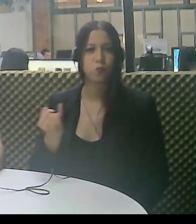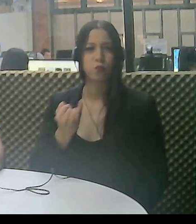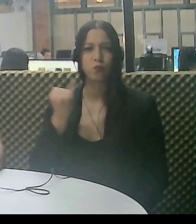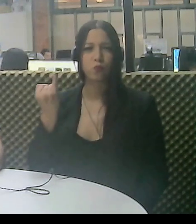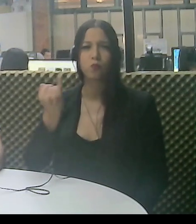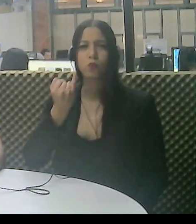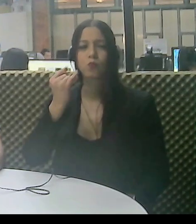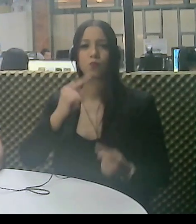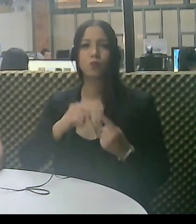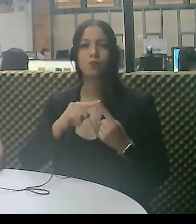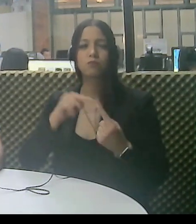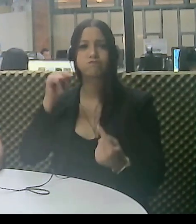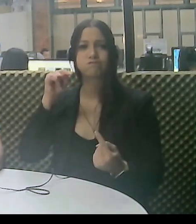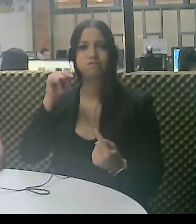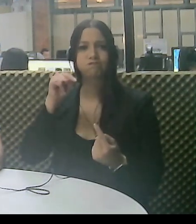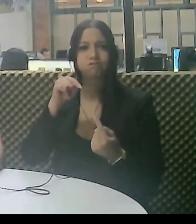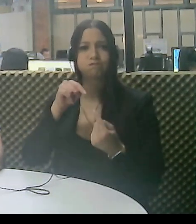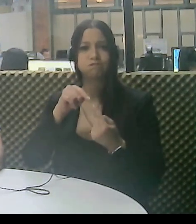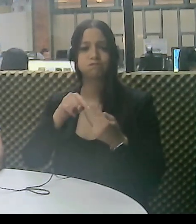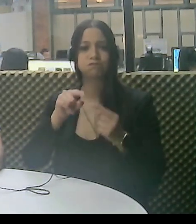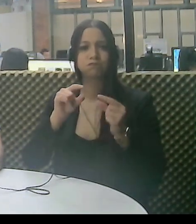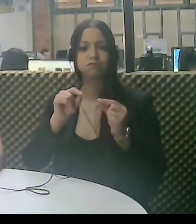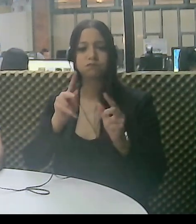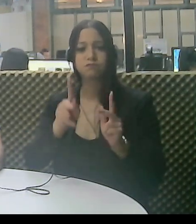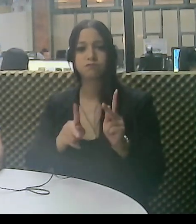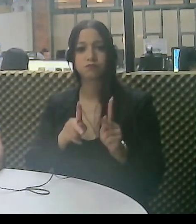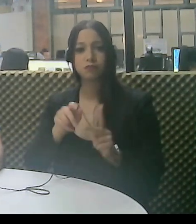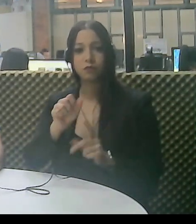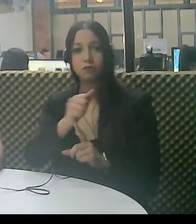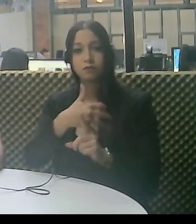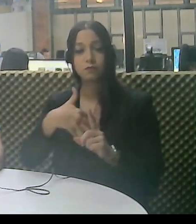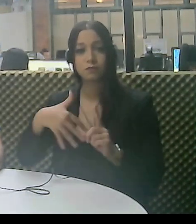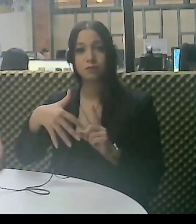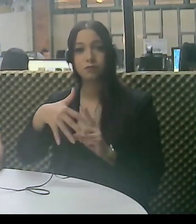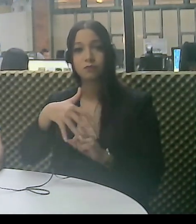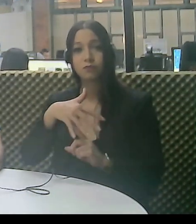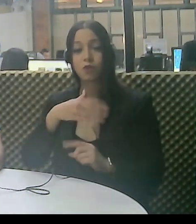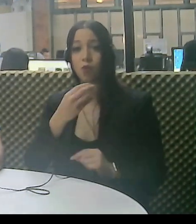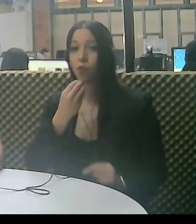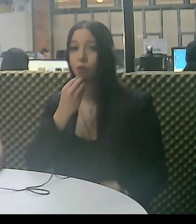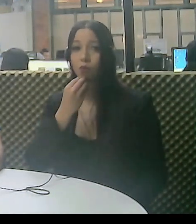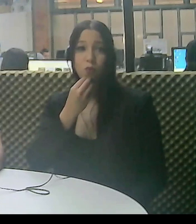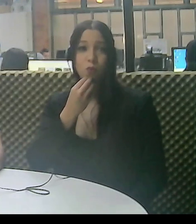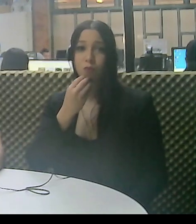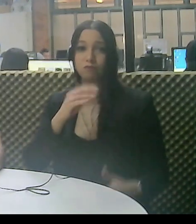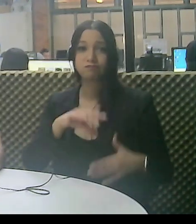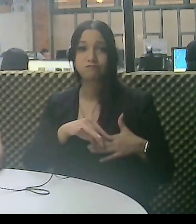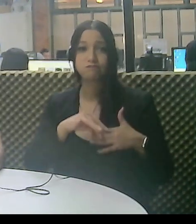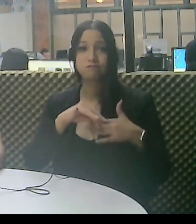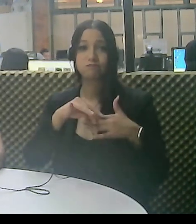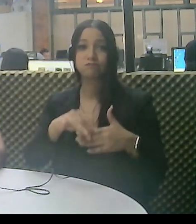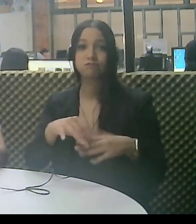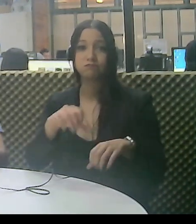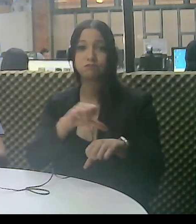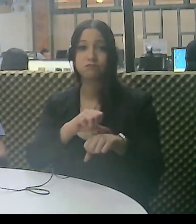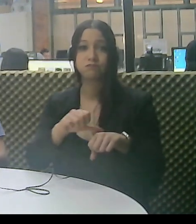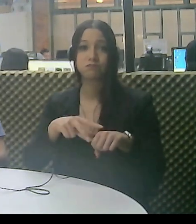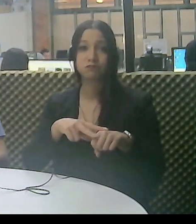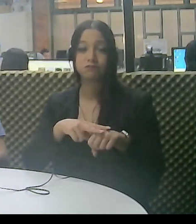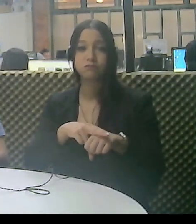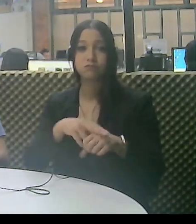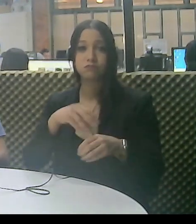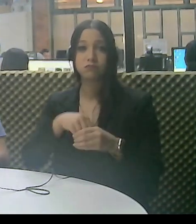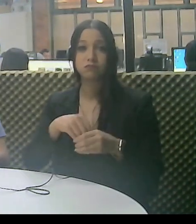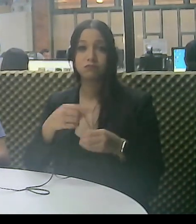porque ele atinge uma camada da população, da sociedade, que não tem oportunidade de levar para castrar no centro urbano,